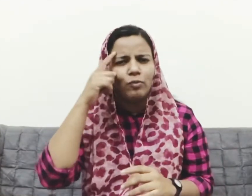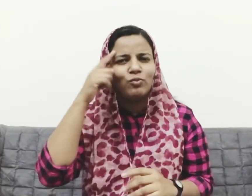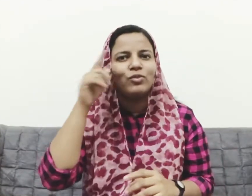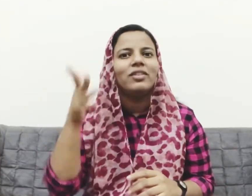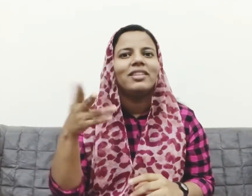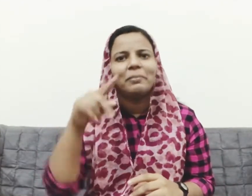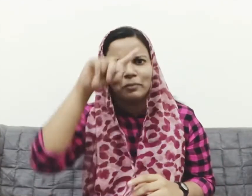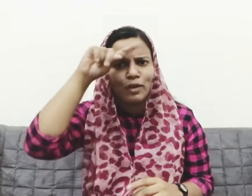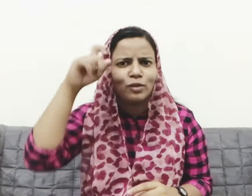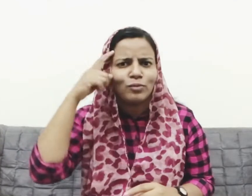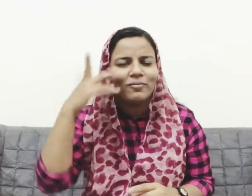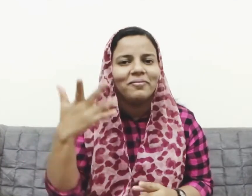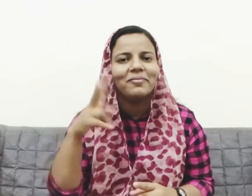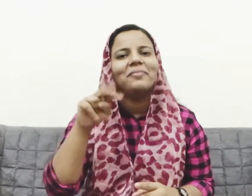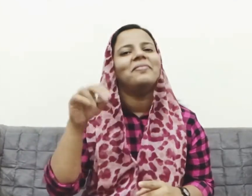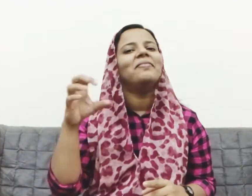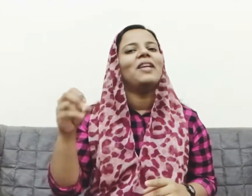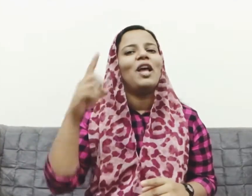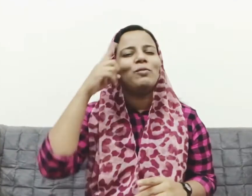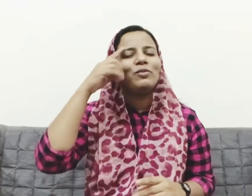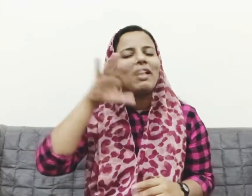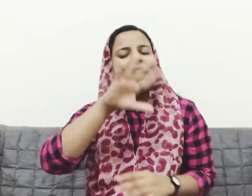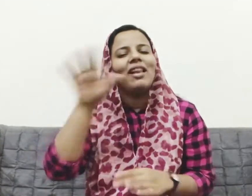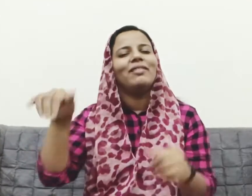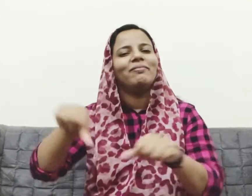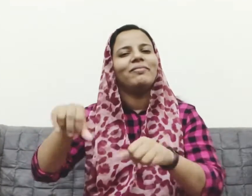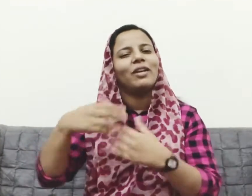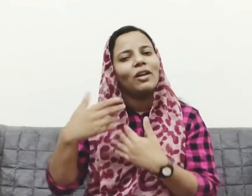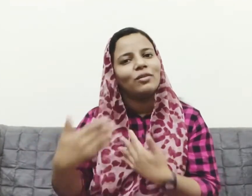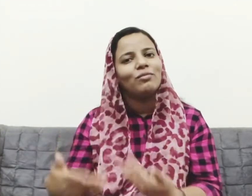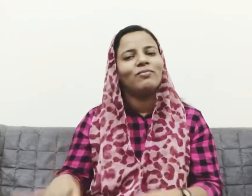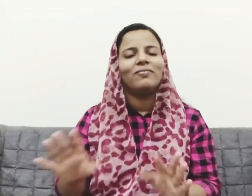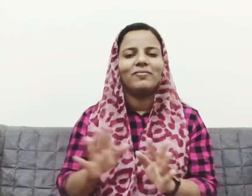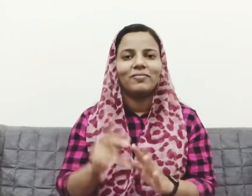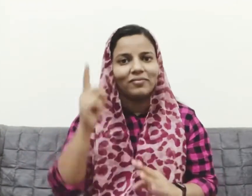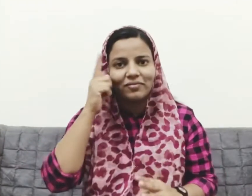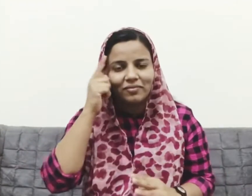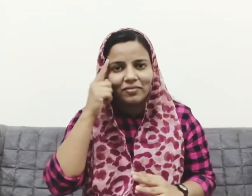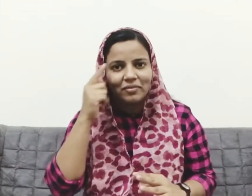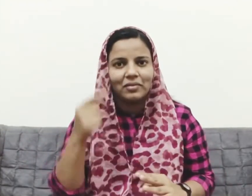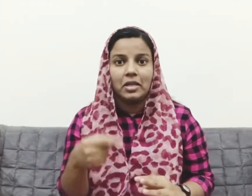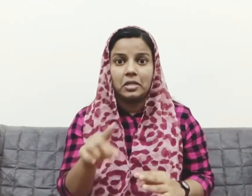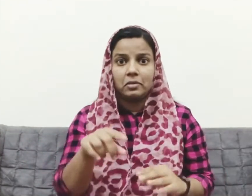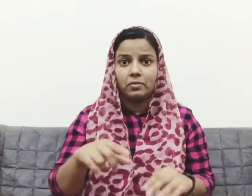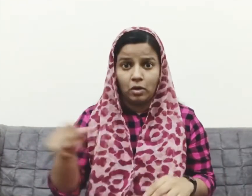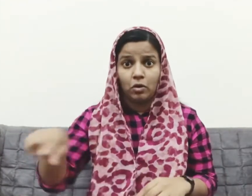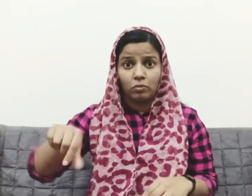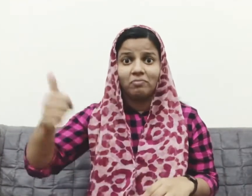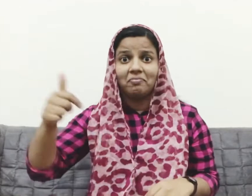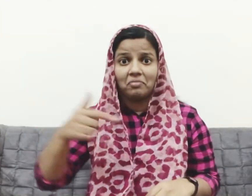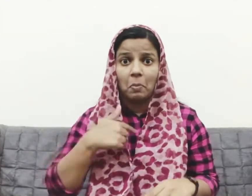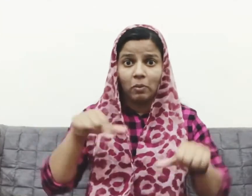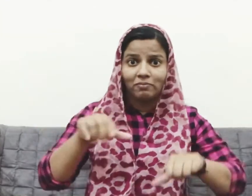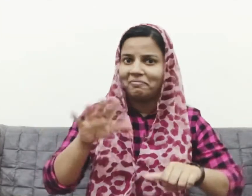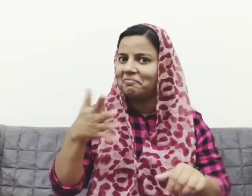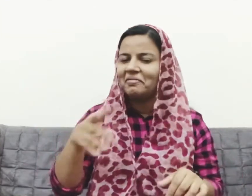ബുദ്ധിയോടെ പ്രവർത്തിക്കായികയാൽ, കാരണം എന്നാ? അവരുടെ ബുദ്ധിയെ ദൈവം അഫലമാക്കി കളയും. അവർക്ക് നിങ്ങൾക്കെതിരെ സക്സസ് ആകാൻ പറ്റത്തില്ല. അതാ